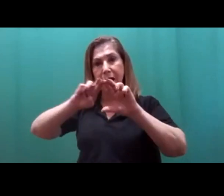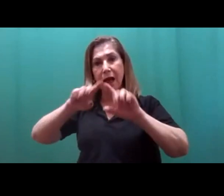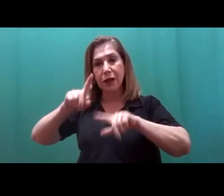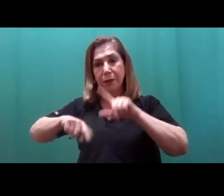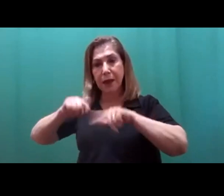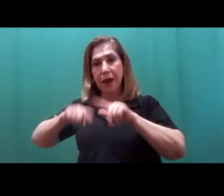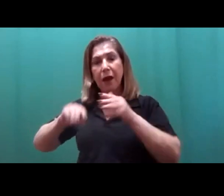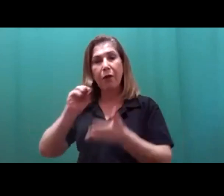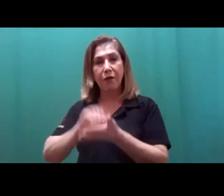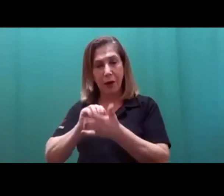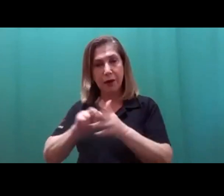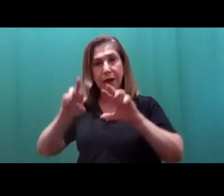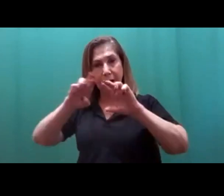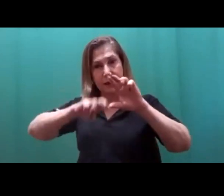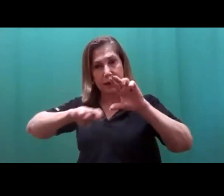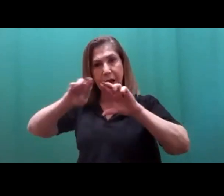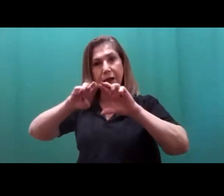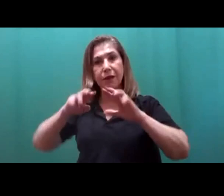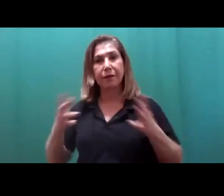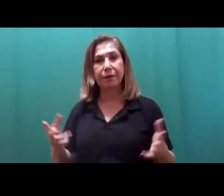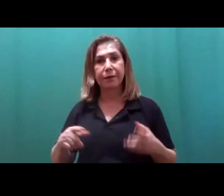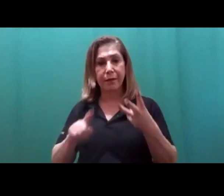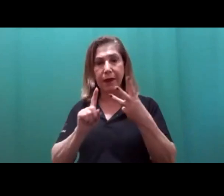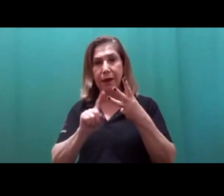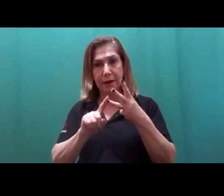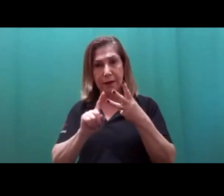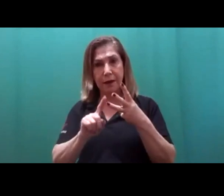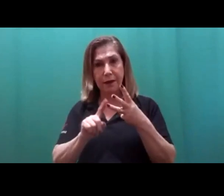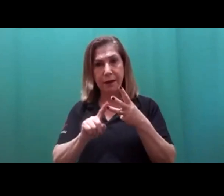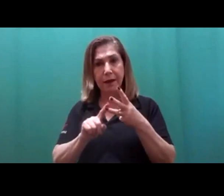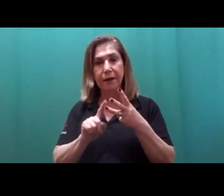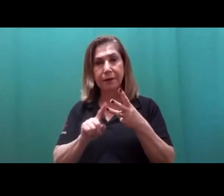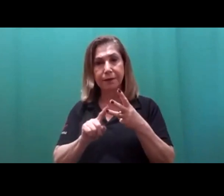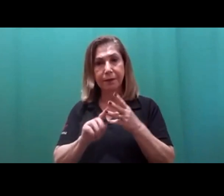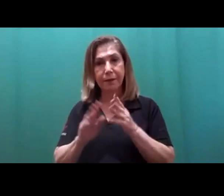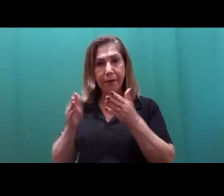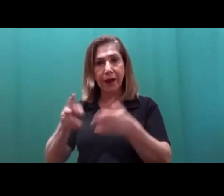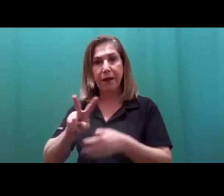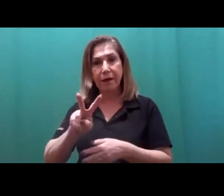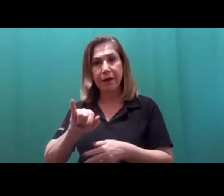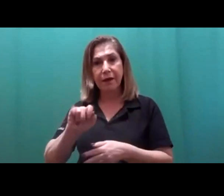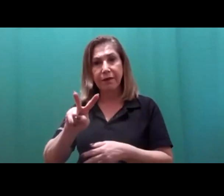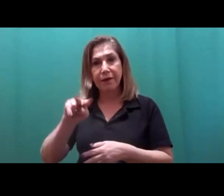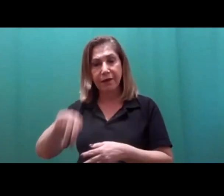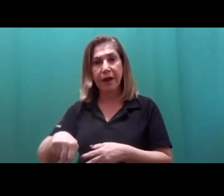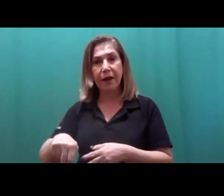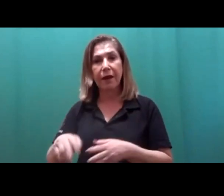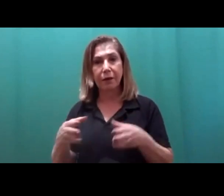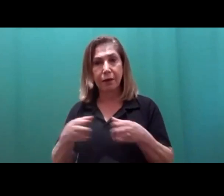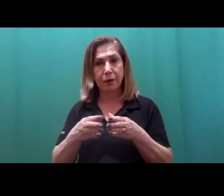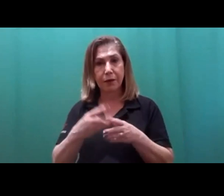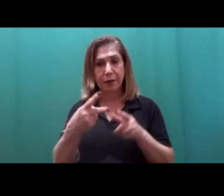materiais? Tem uma terceira questão que está mais direcionada para a Vivian, e aí a gente fecha esse primeiro bloco com essas